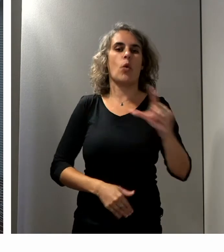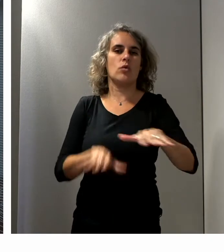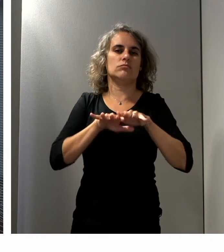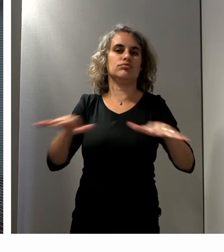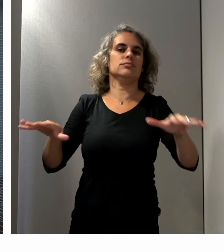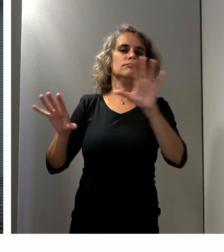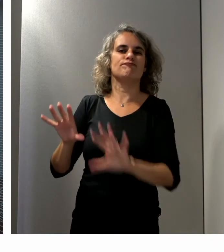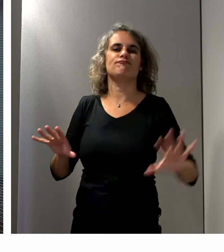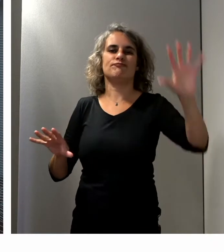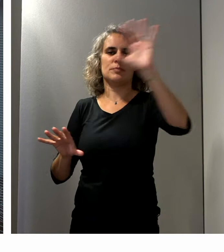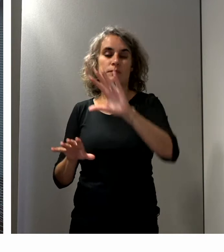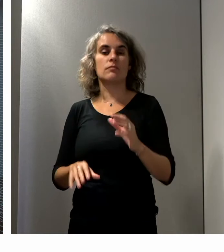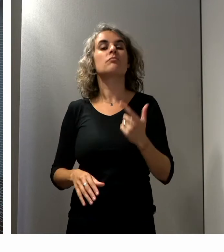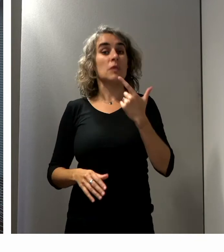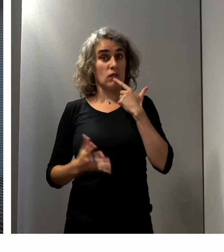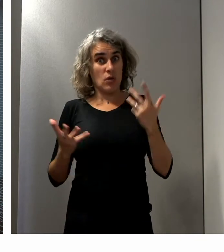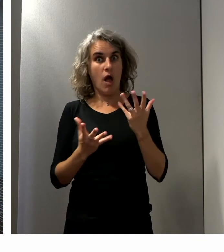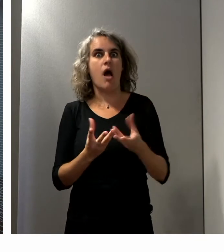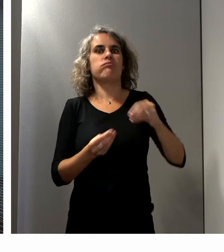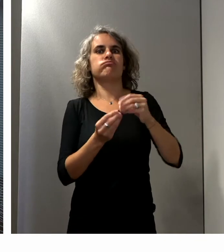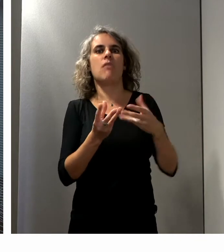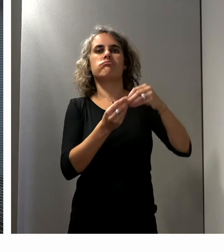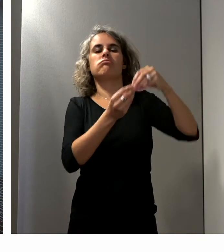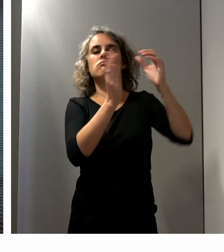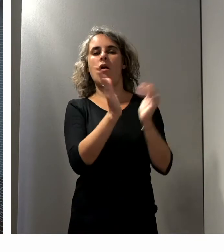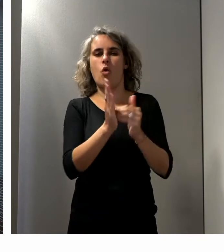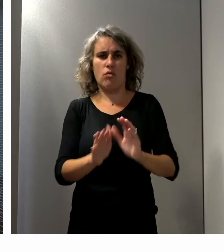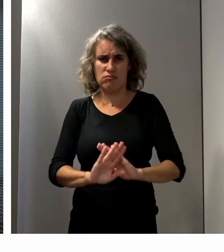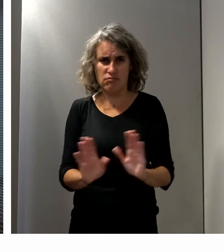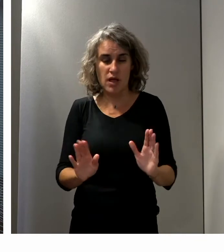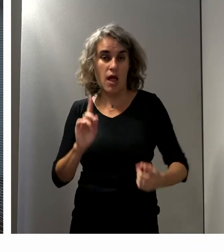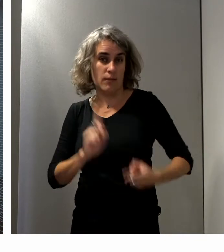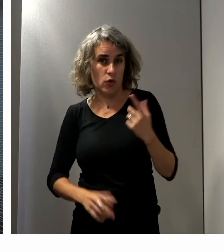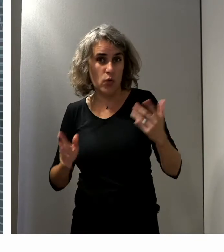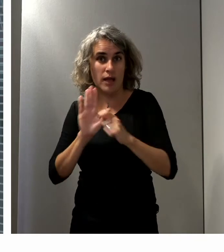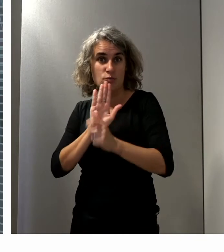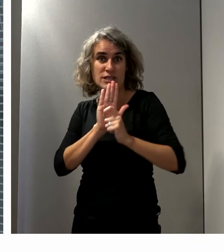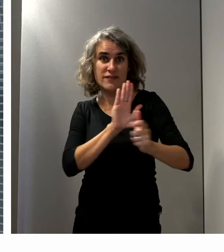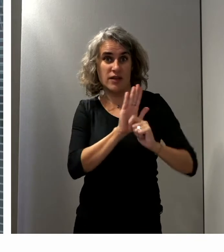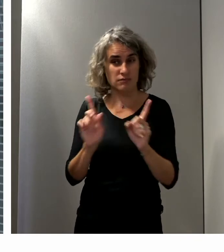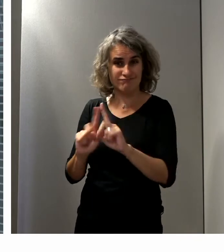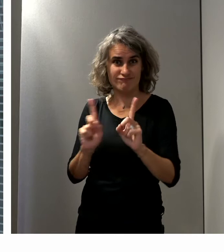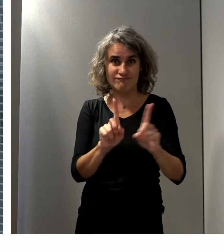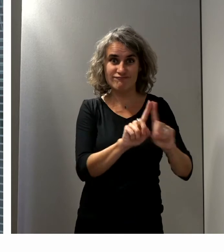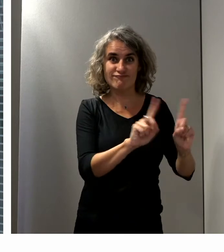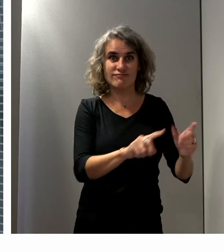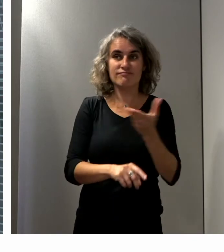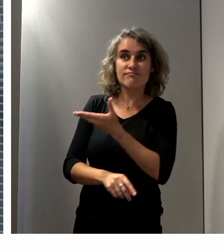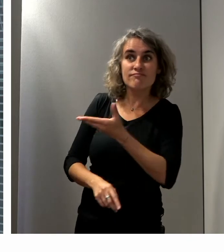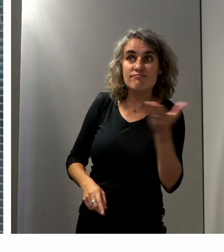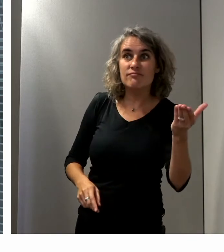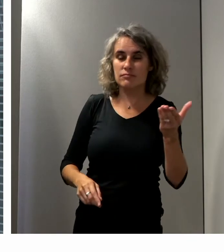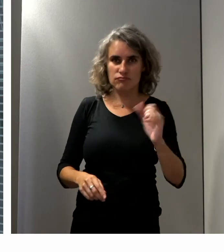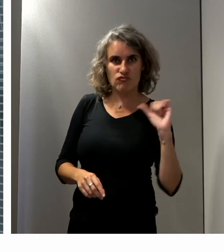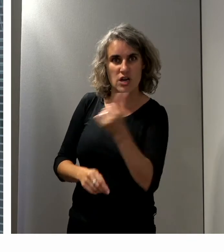refait pas la même chose, on ne rajoute pas une couche, hein, Dominique, c'est-à-dire qu'en définitive, on met ces dispositifs pour monter les acteurs de droit commun